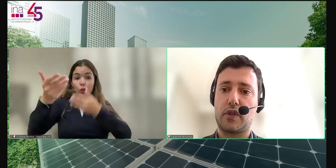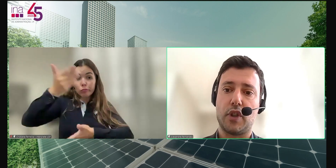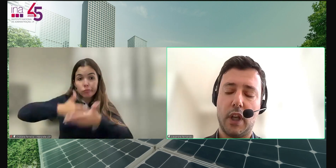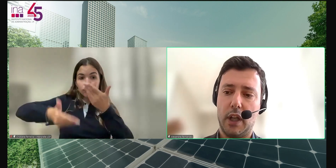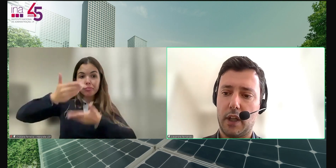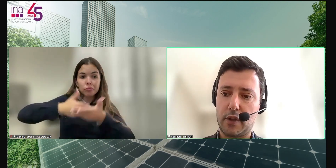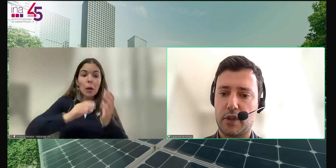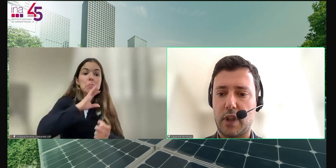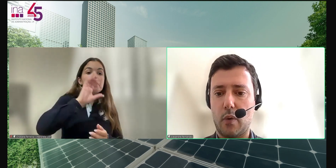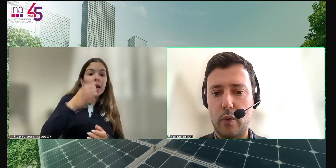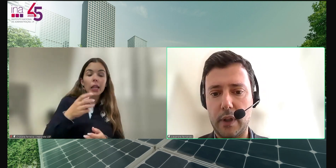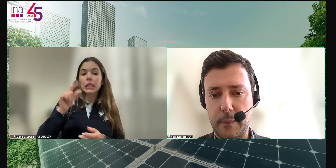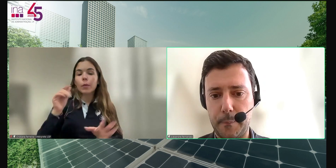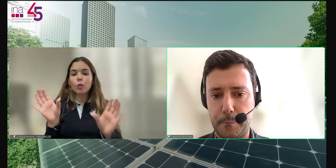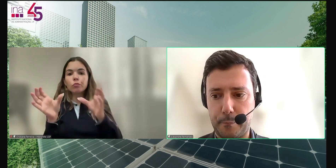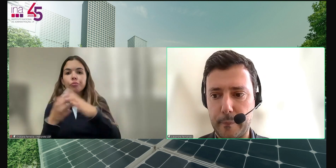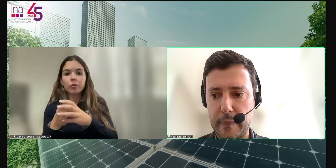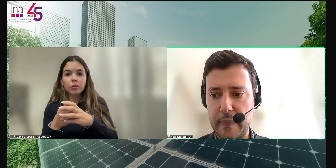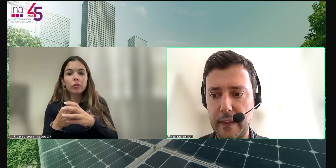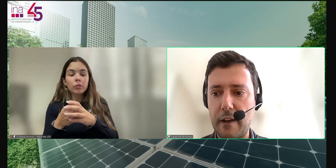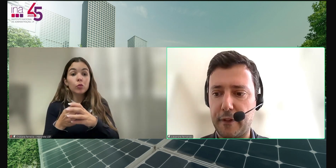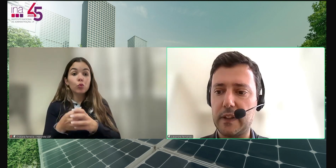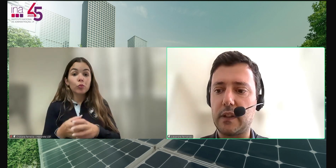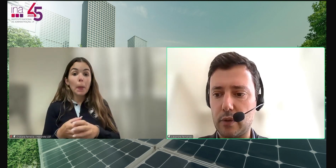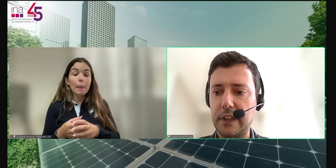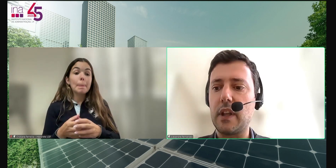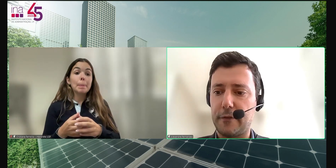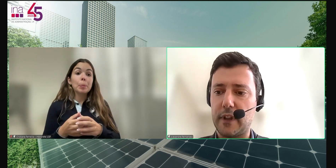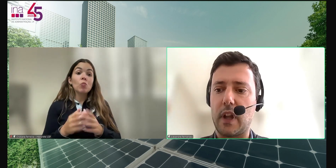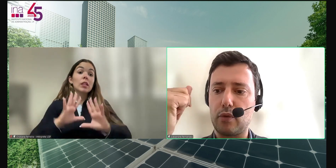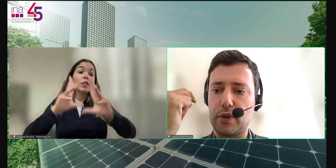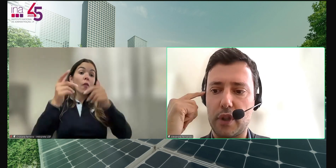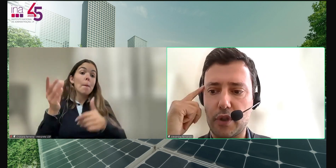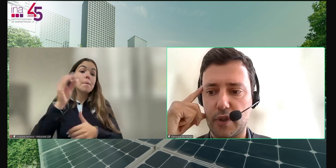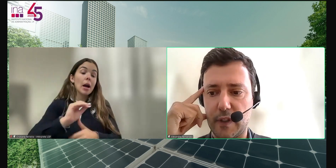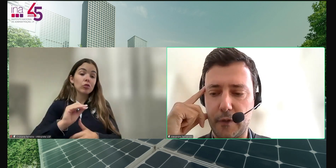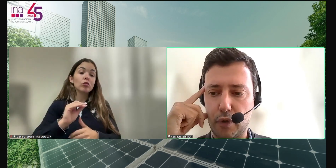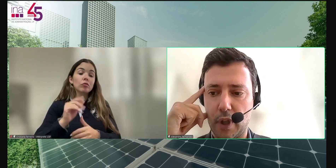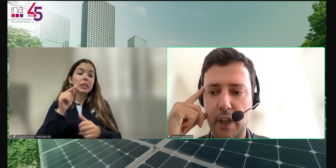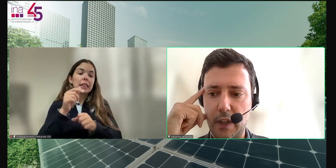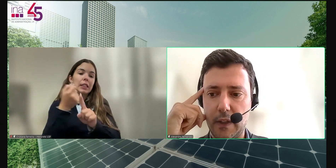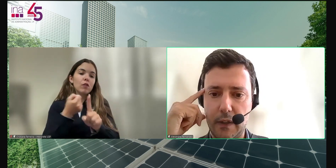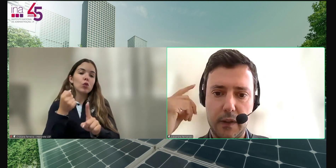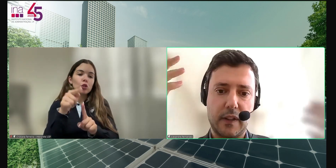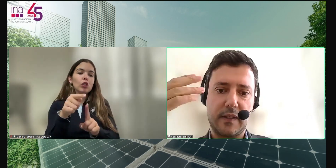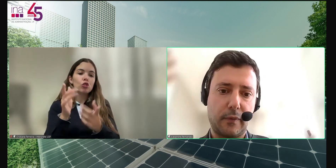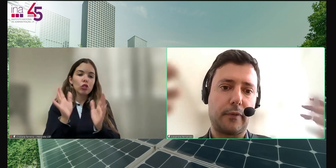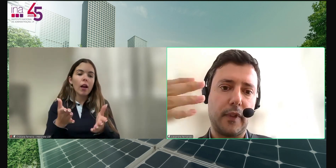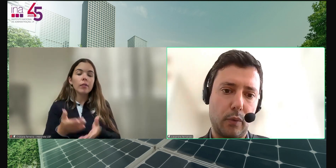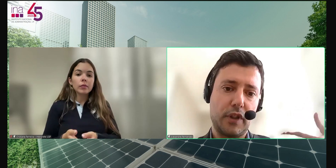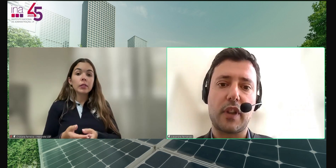e países que estão à frente e estão na linha da frente de alguns destes desafios e